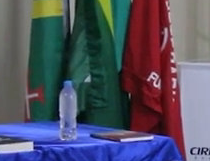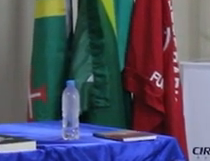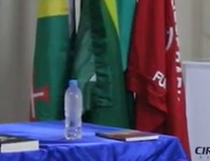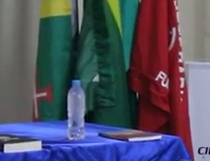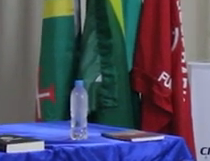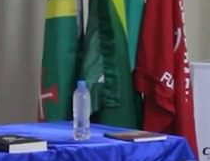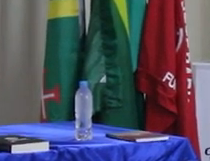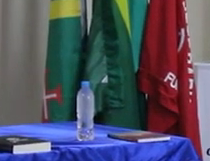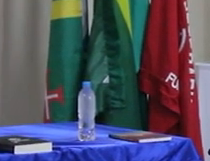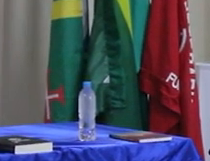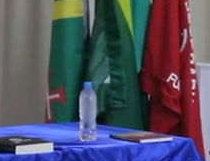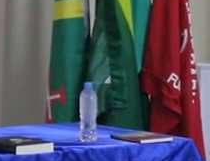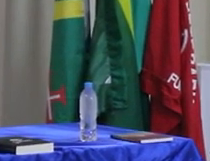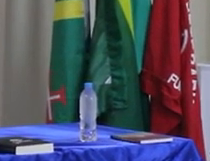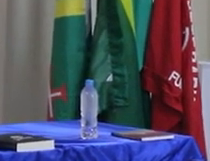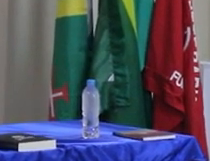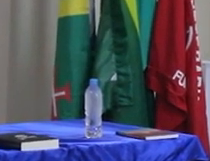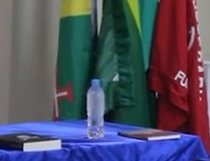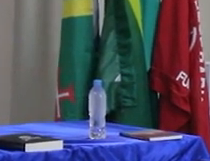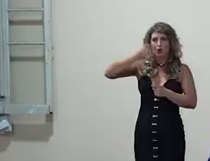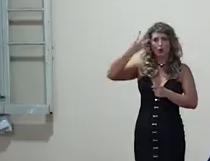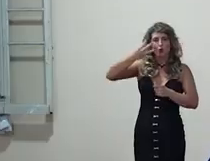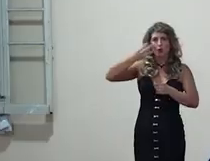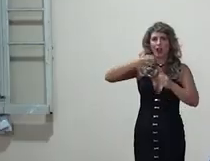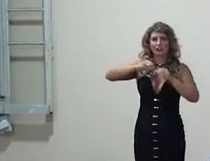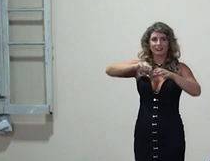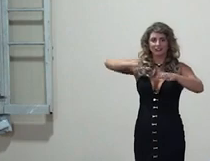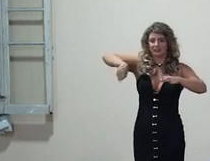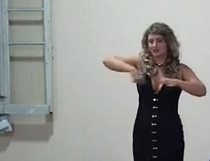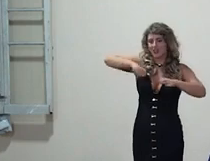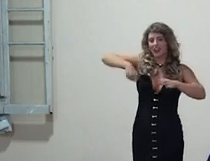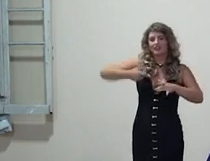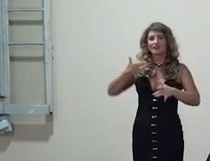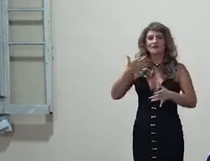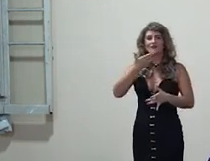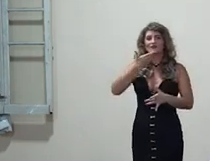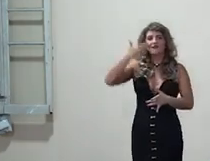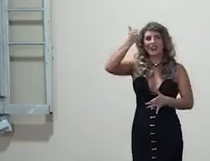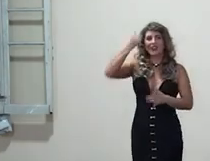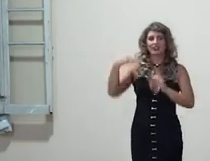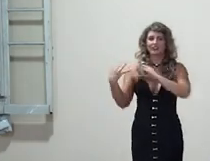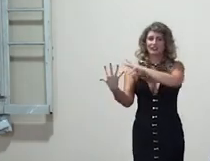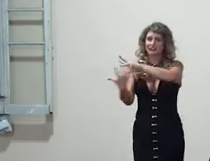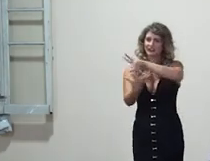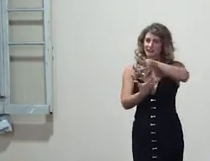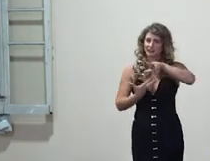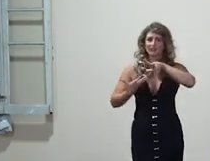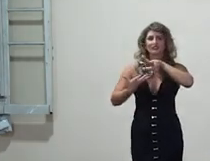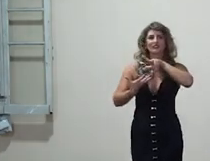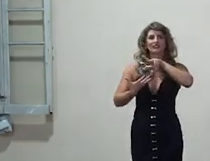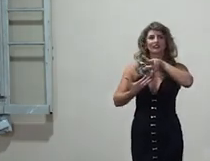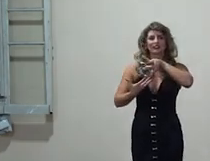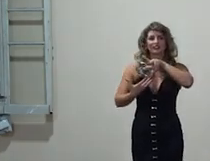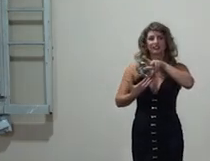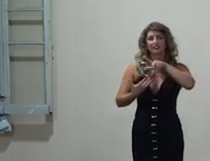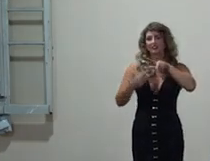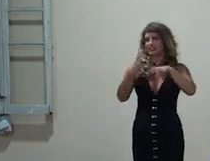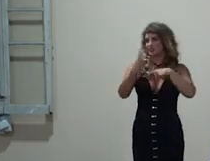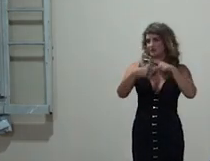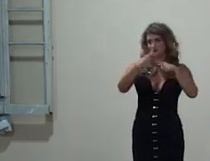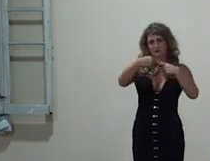o terceiro ou quarto barreado melhor do mundo, né? Depois aí da família do Zé Maria, da Norma, do